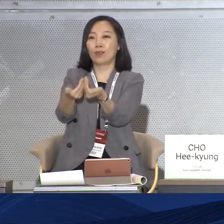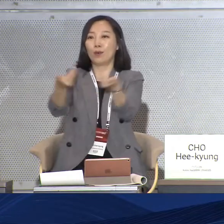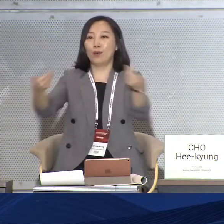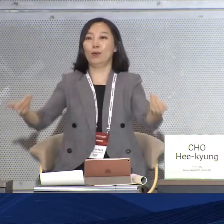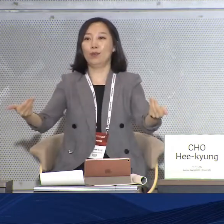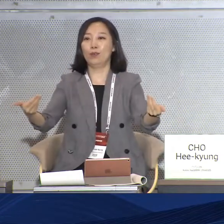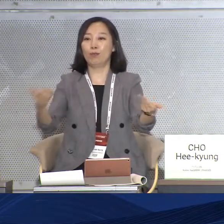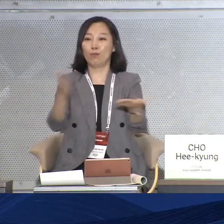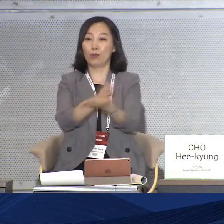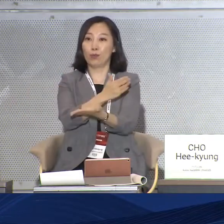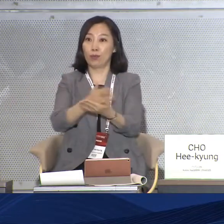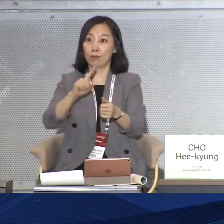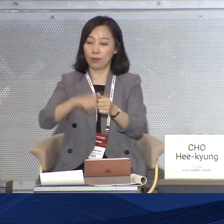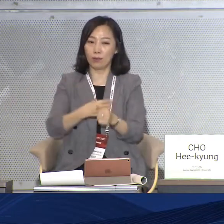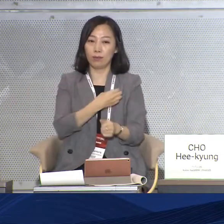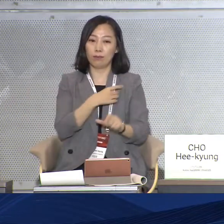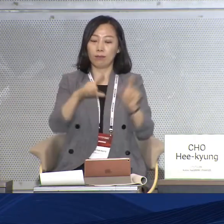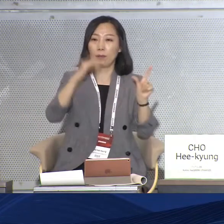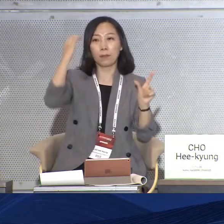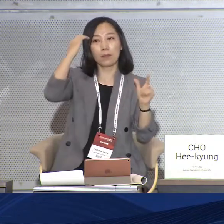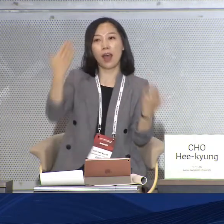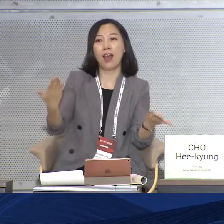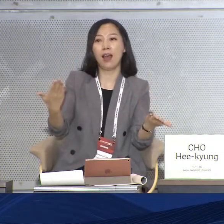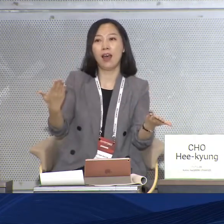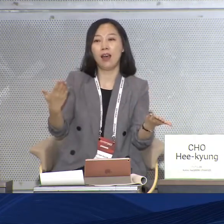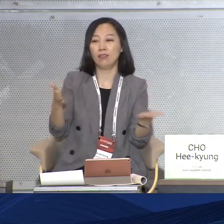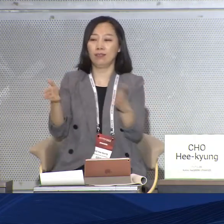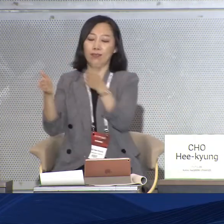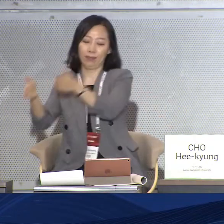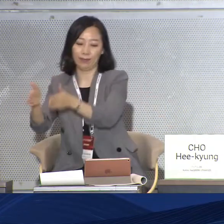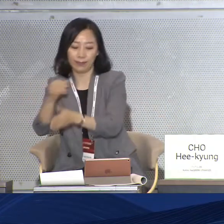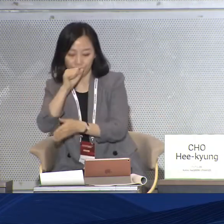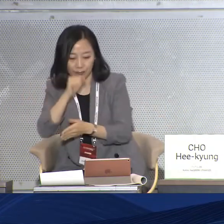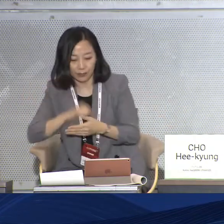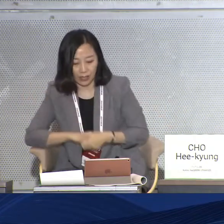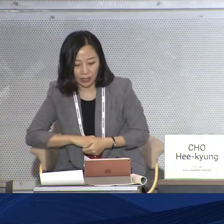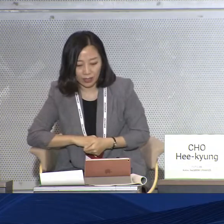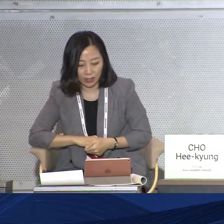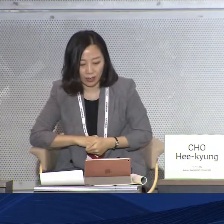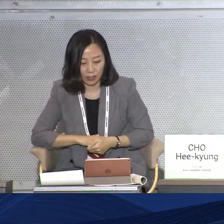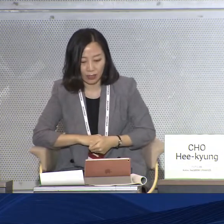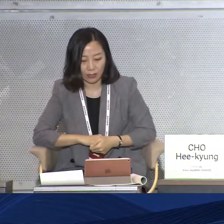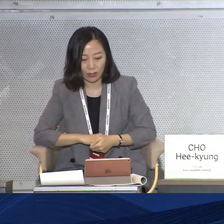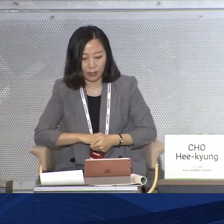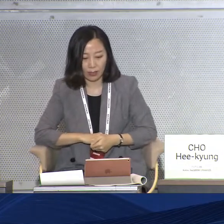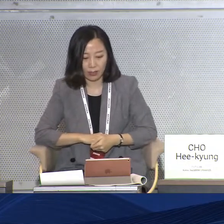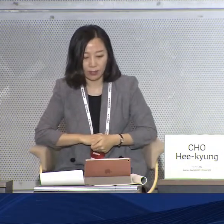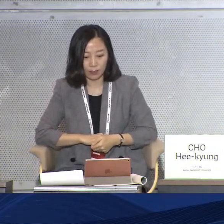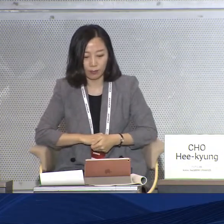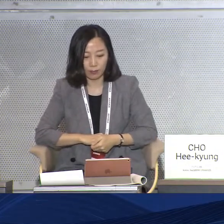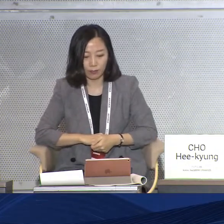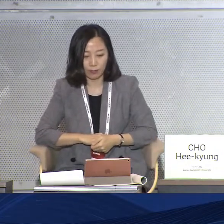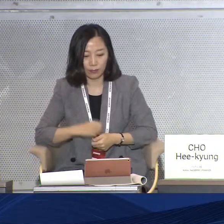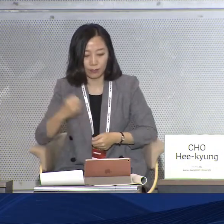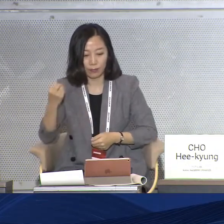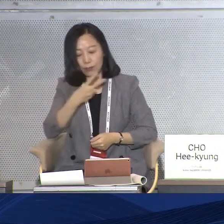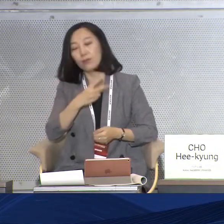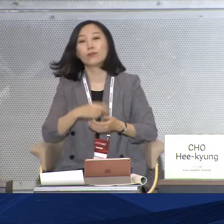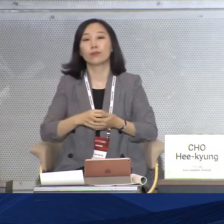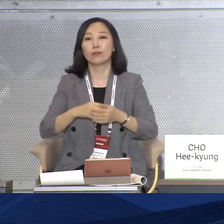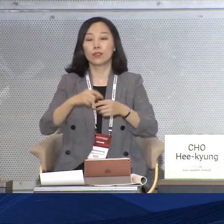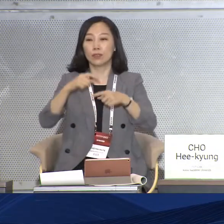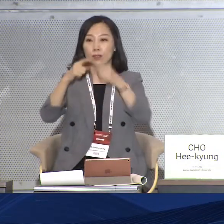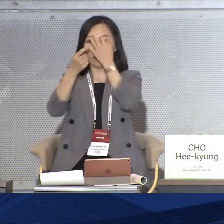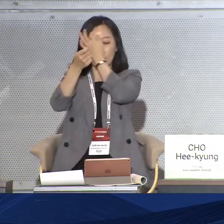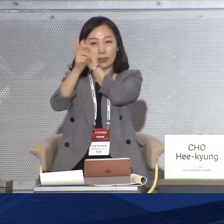부분에 공적 수어통역사를 배치해서 수어통역센터의 역할은 공적 수어통역사의 역할은 이것 구분해 주는 것이